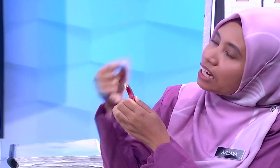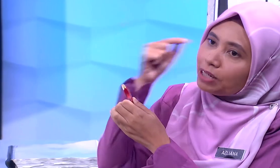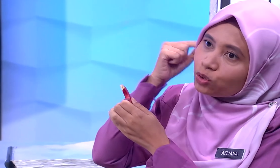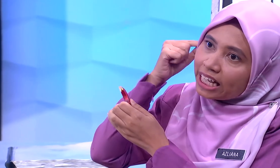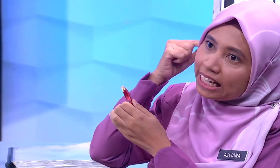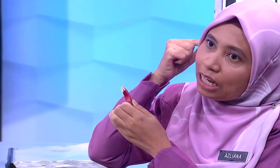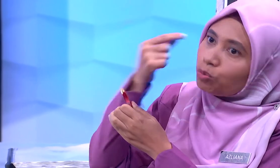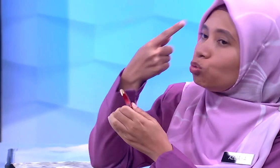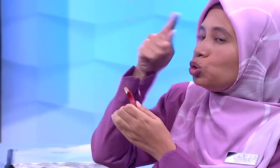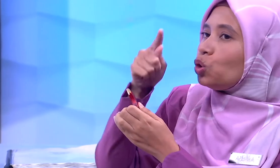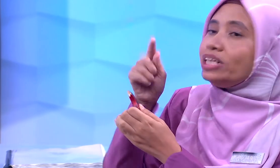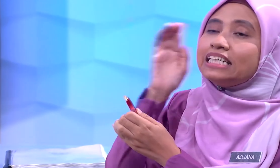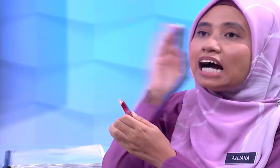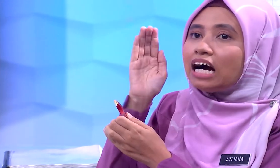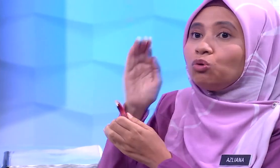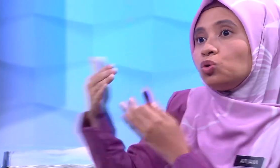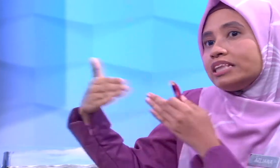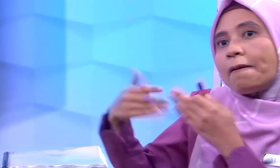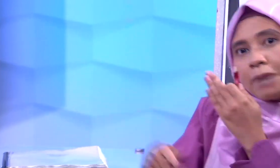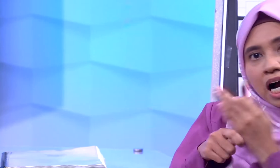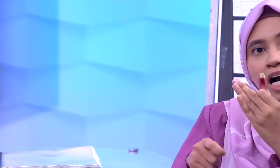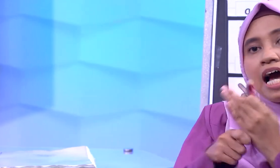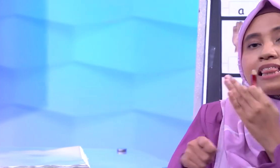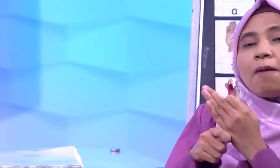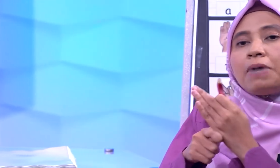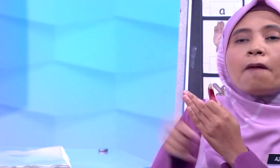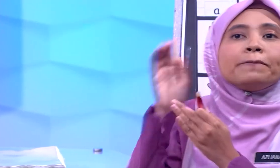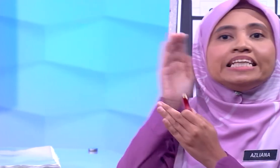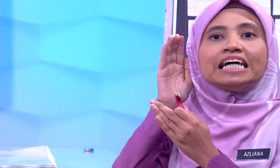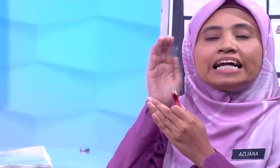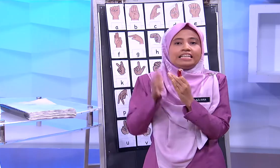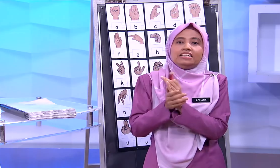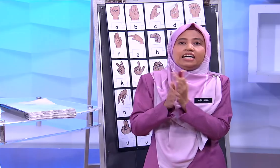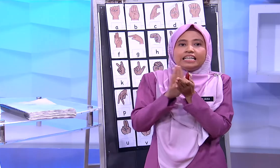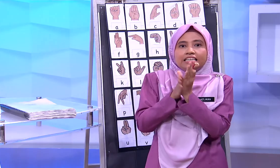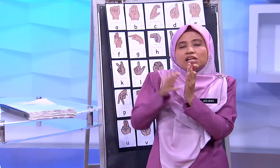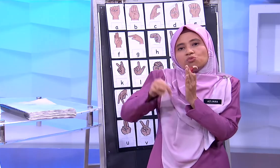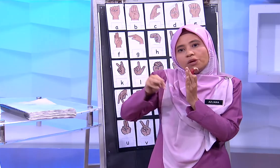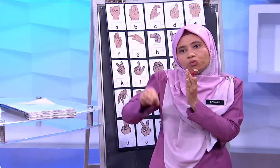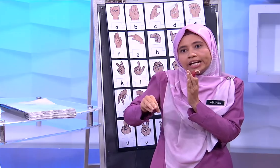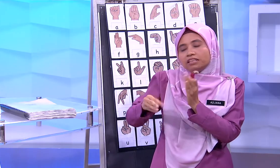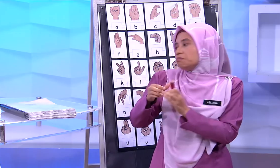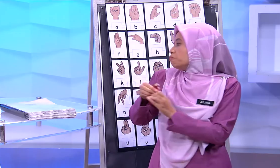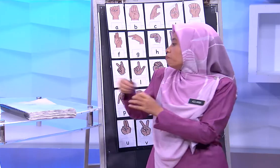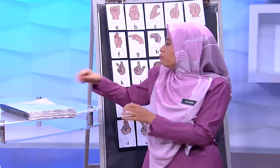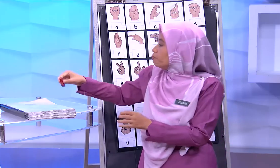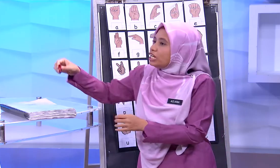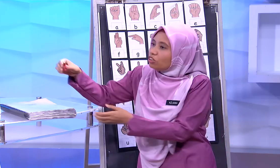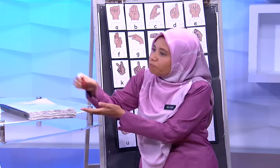nggak masuk dekat dalam untuk dengar untuk tambah-tambah ngarai aja di murid-murid mulai dulu